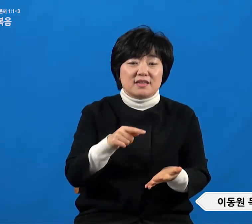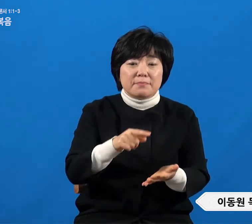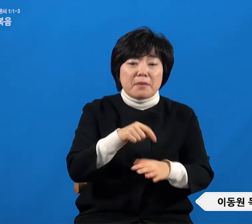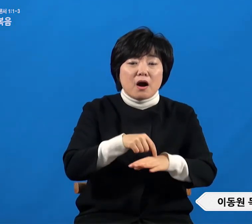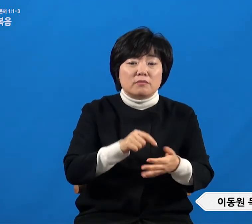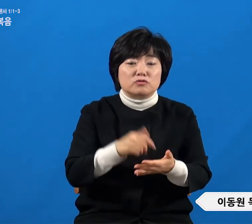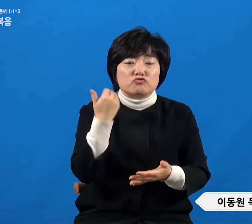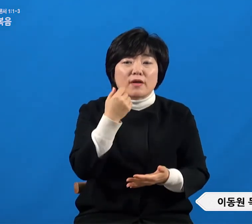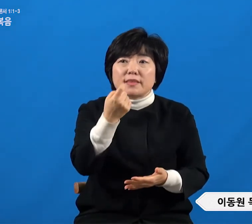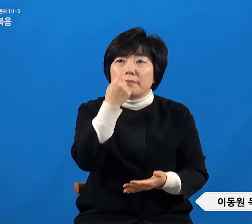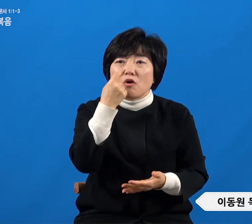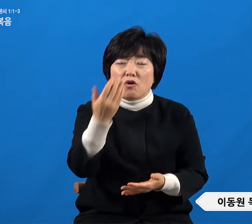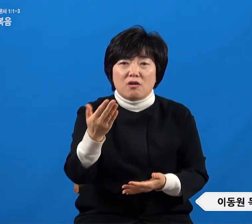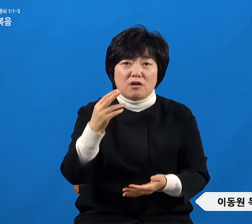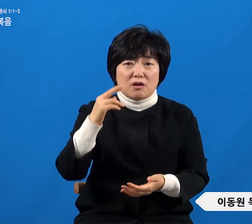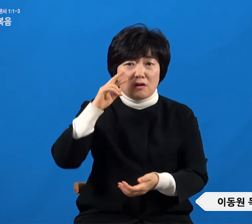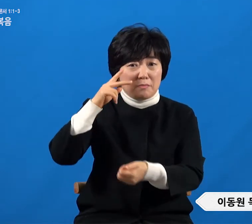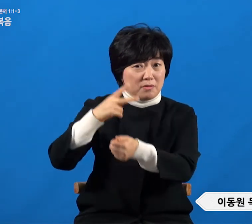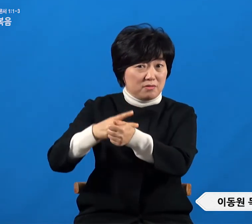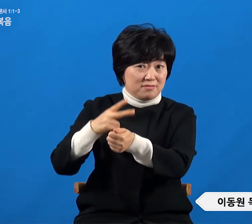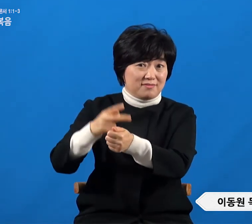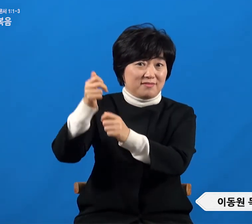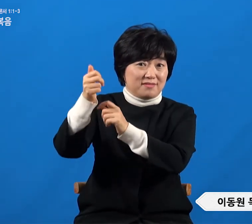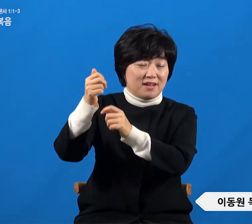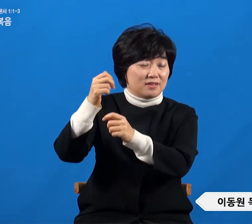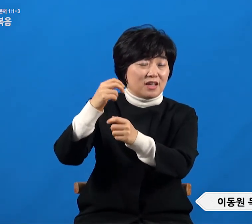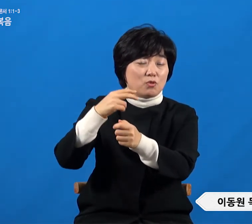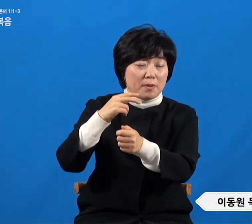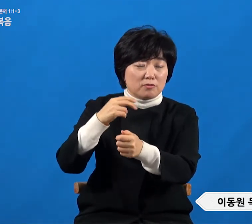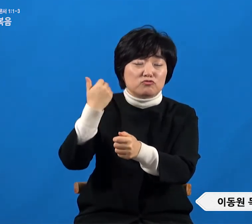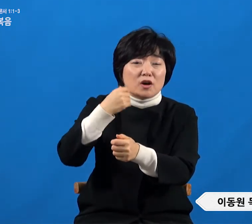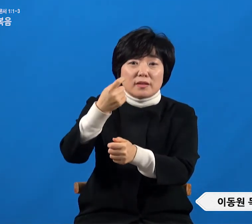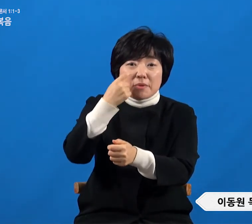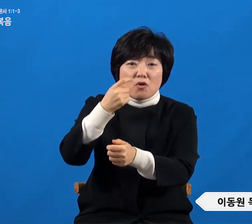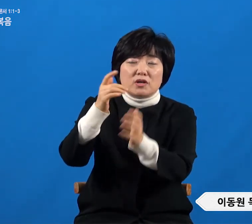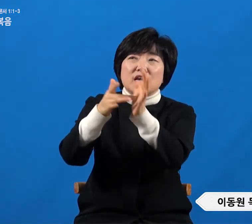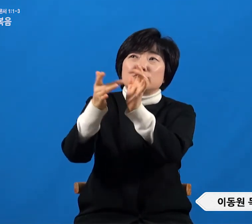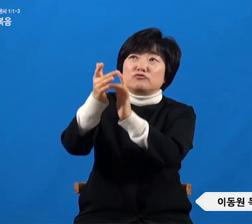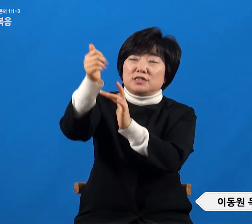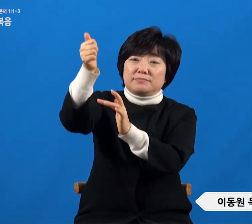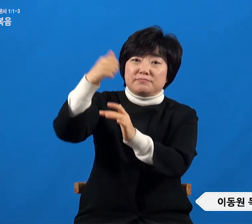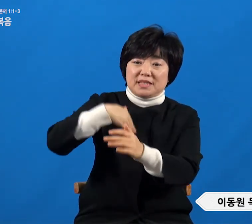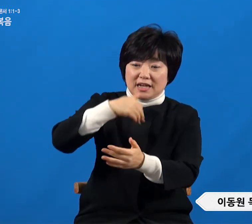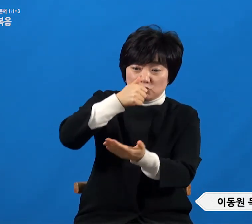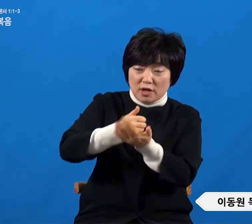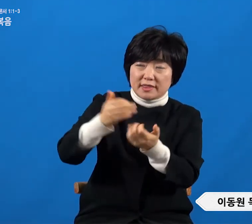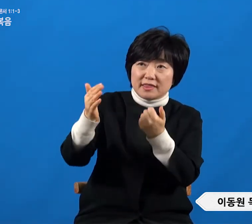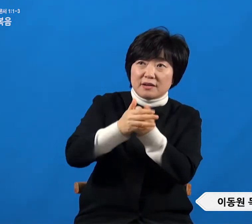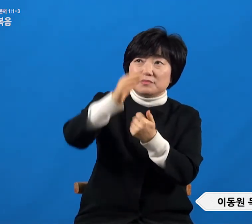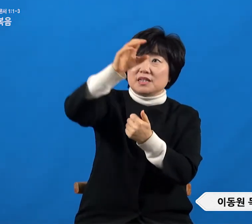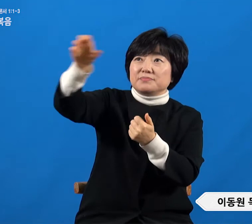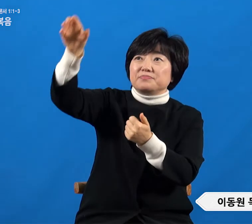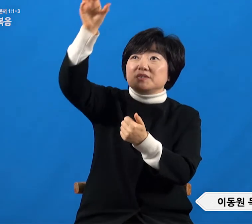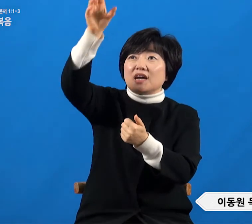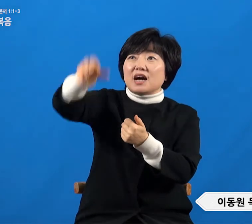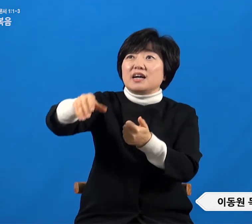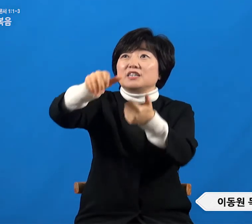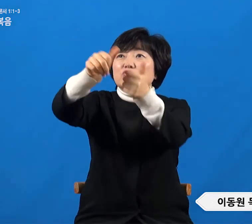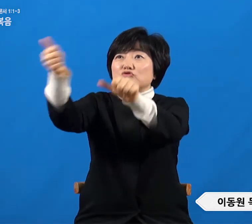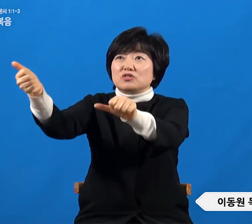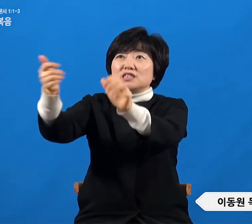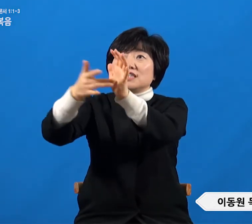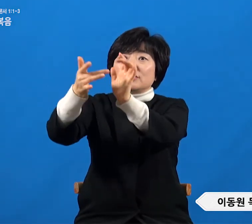배웠겠어요? 우리의 허물, 우리의 죄를 담당하고 십자가에 돌아가신 그분은 마지막 순간에 이렇게 외치십니다.